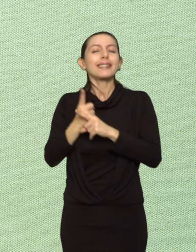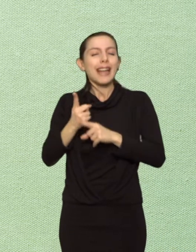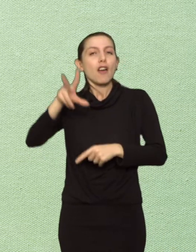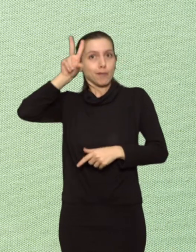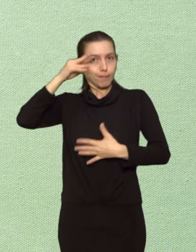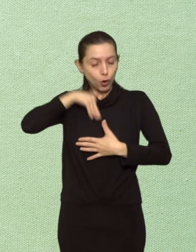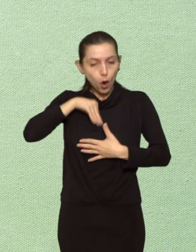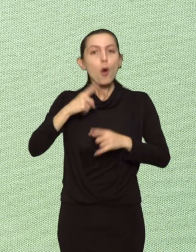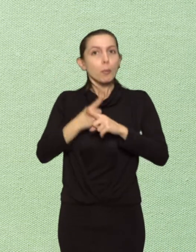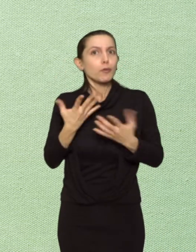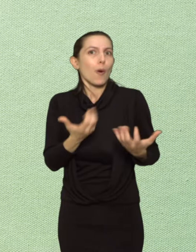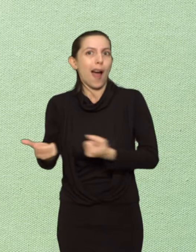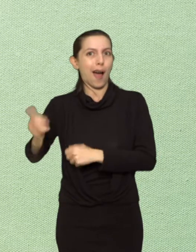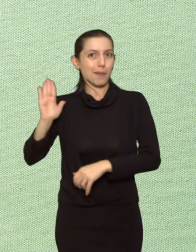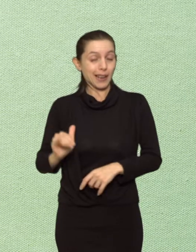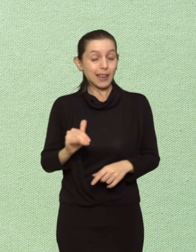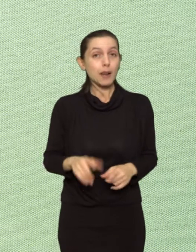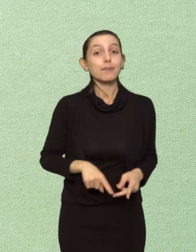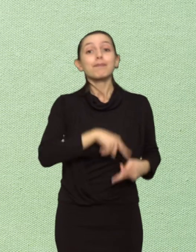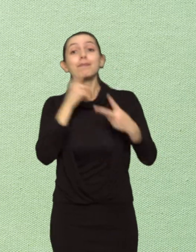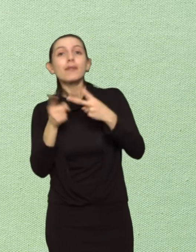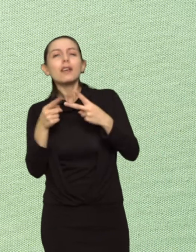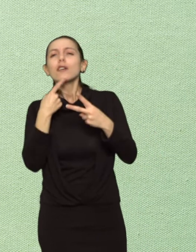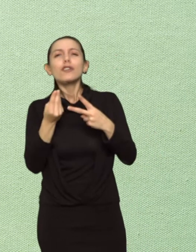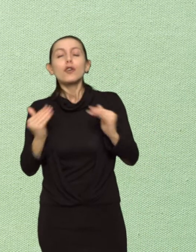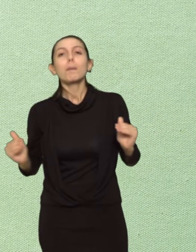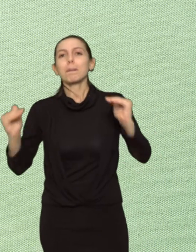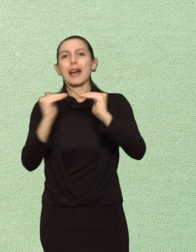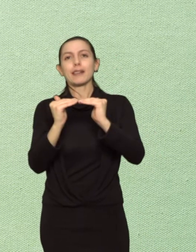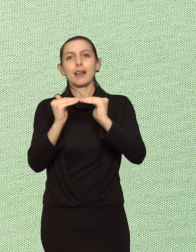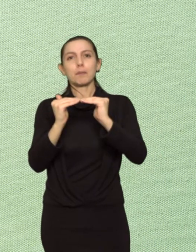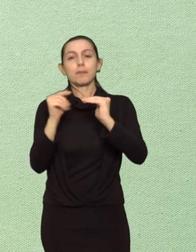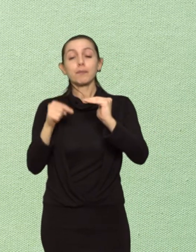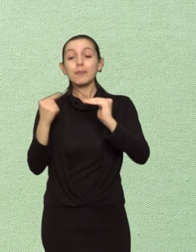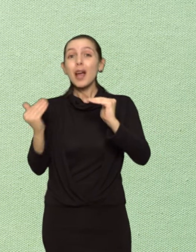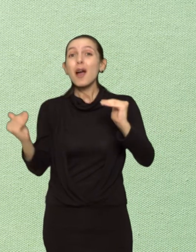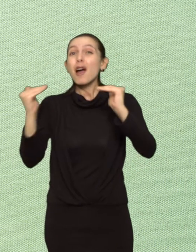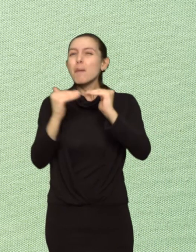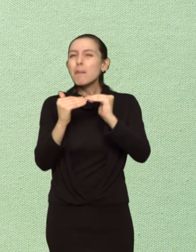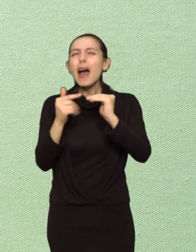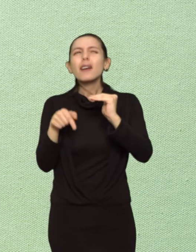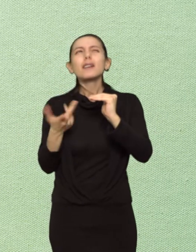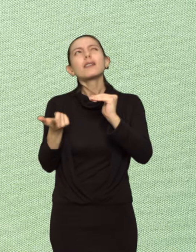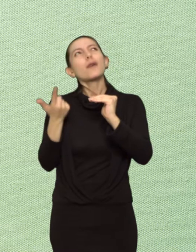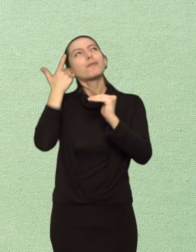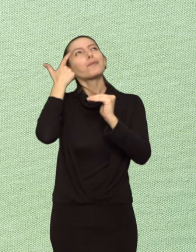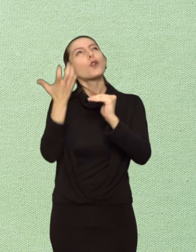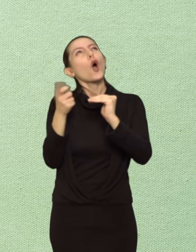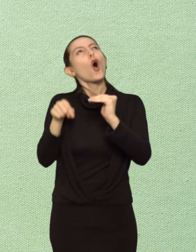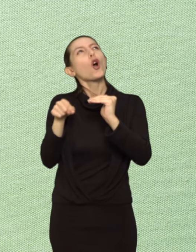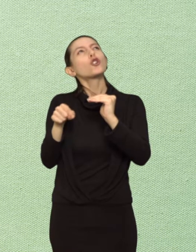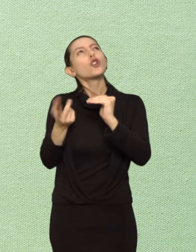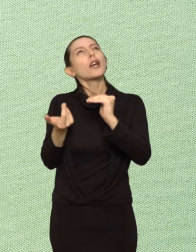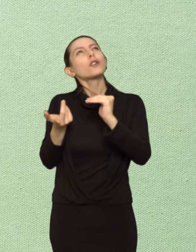applichino. Dall'altro lato parla di parità, cioè è un concetto che mette in